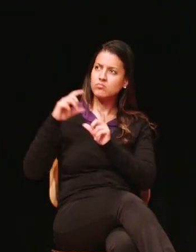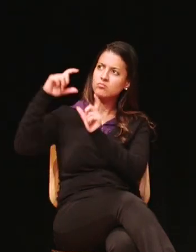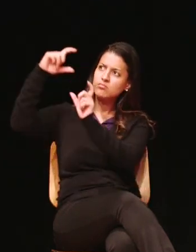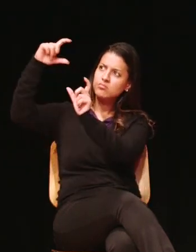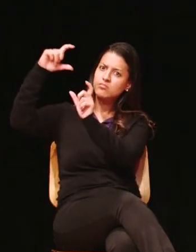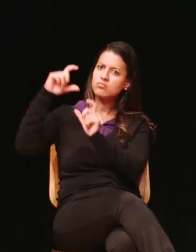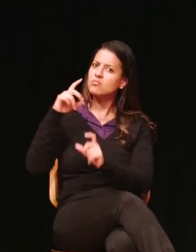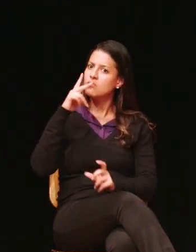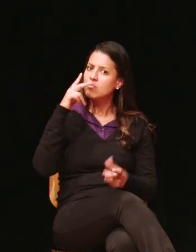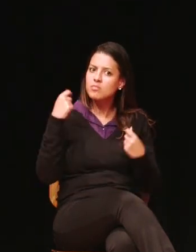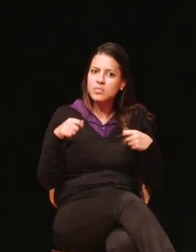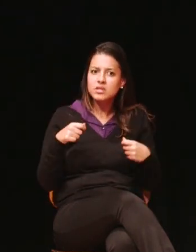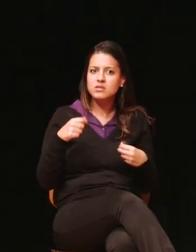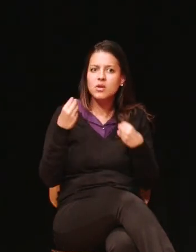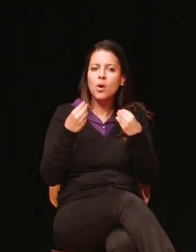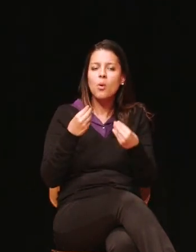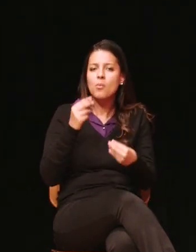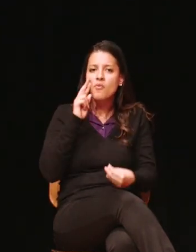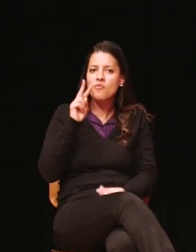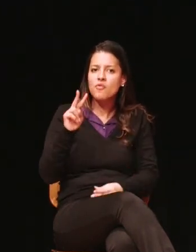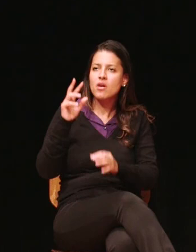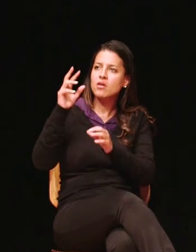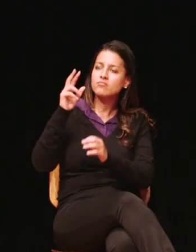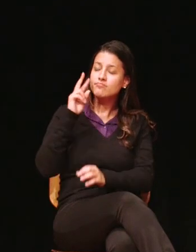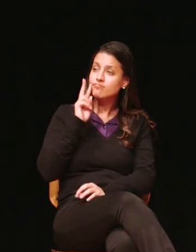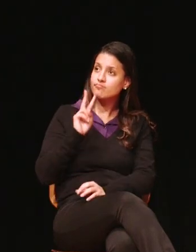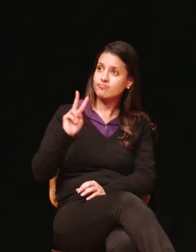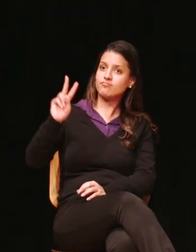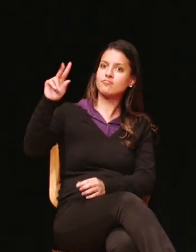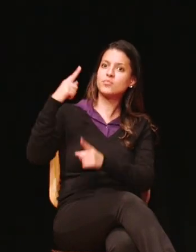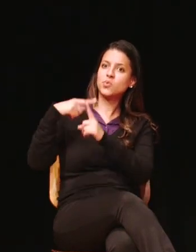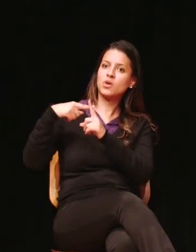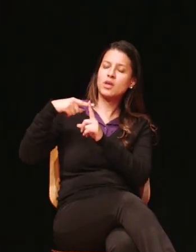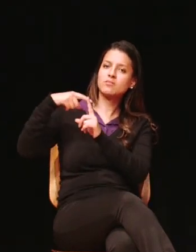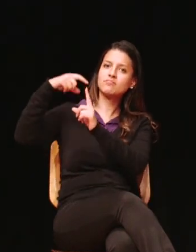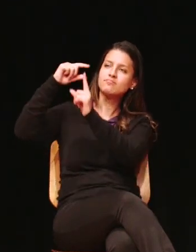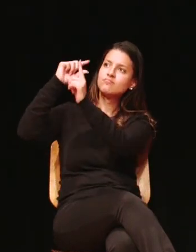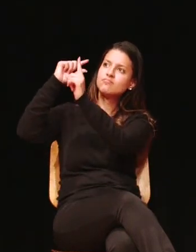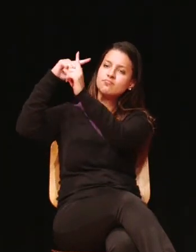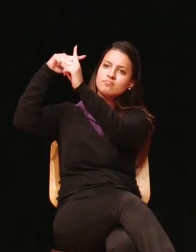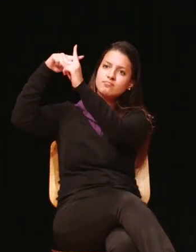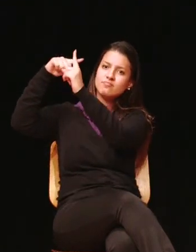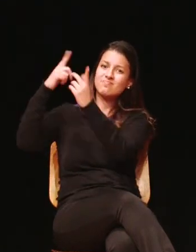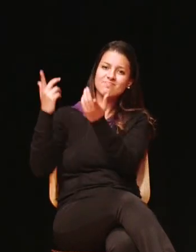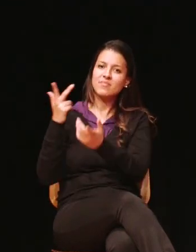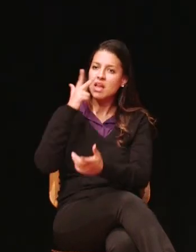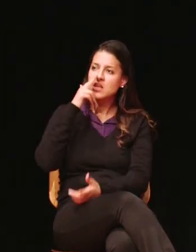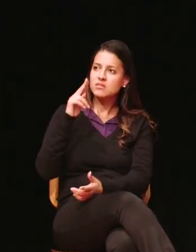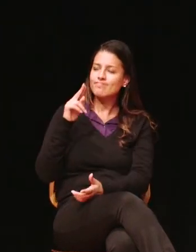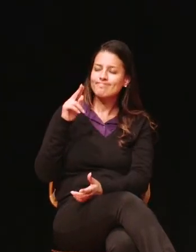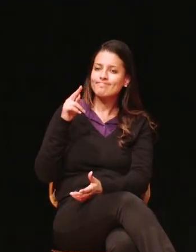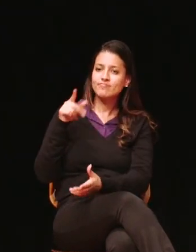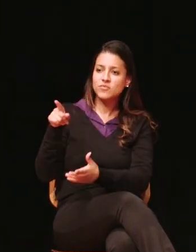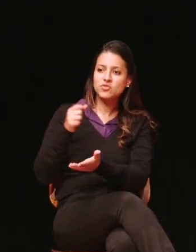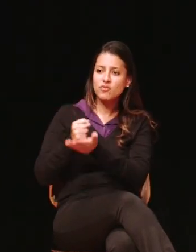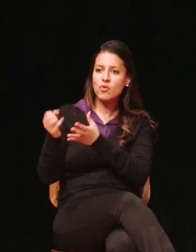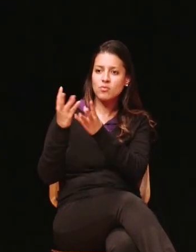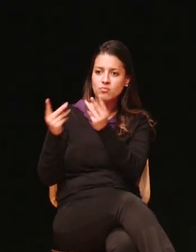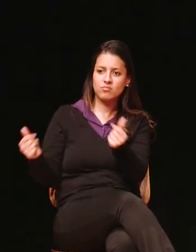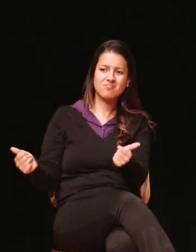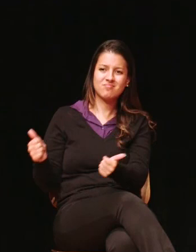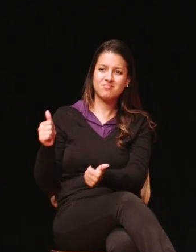provavelmente, suspenso. Ali também não conseguimos mais recuperar tudo isso, mas pelo menos digamos assim,